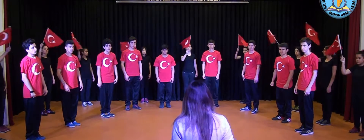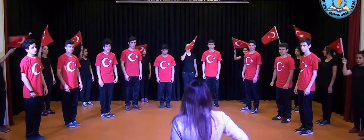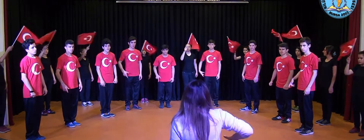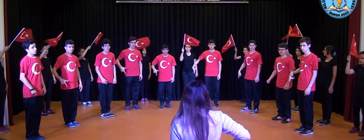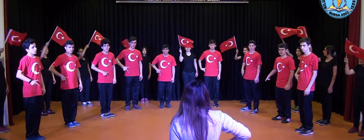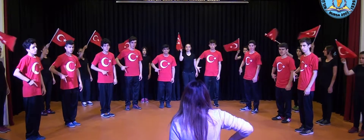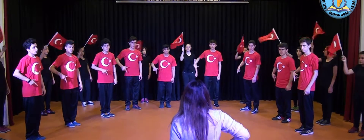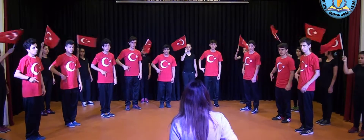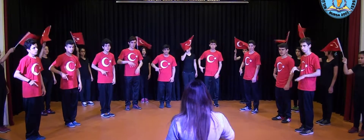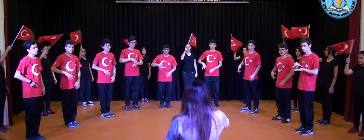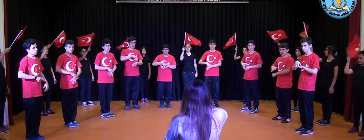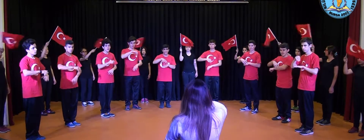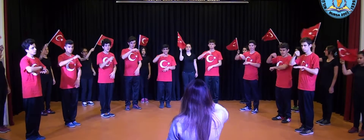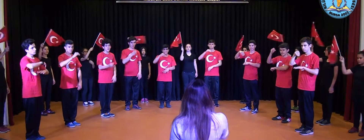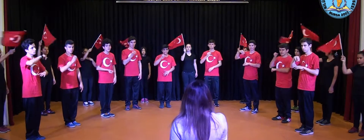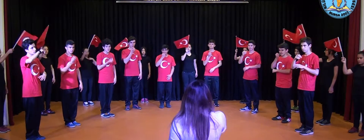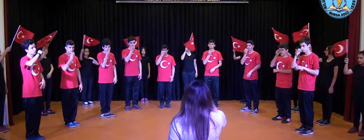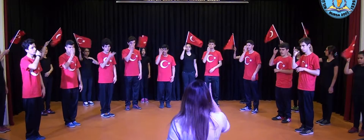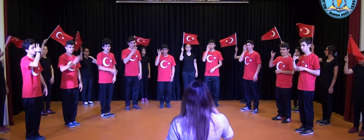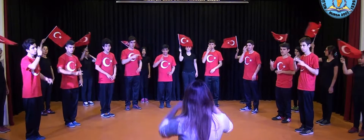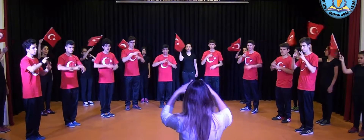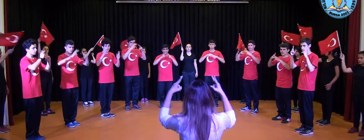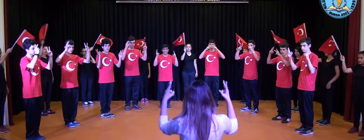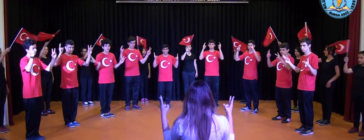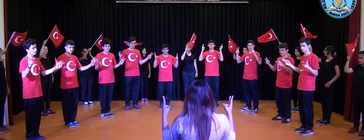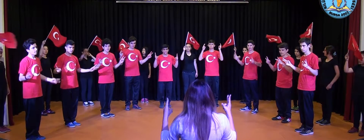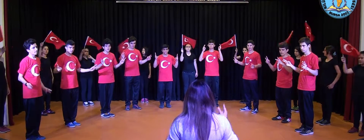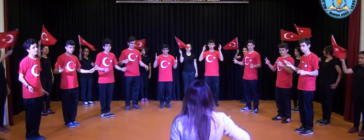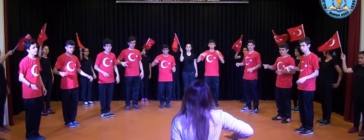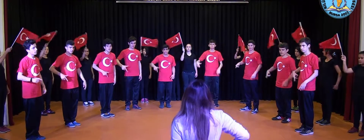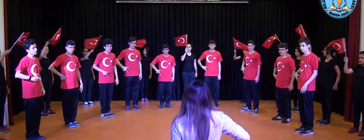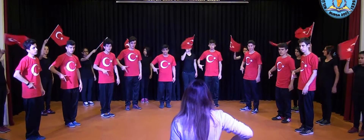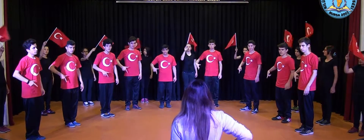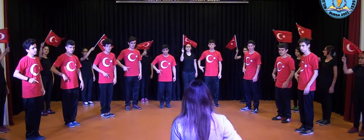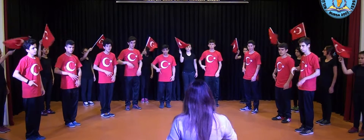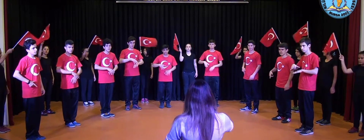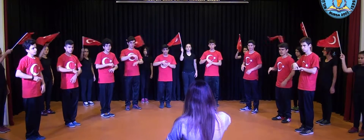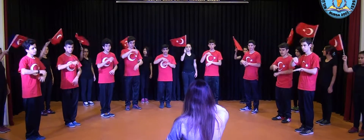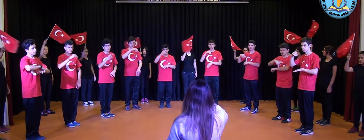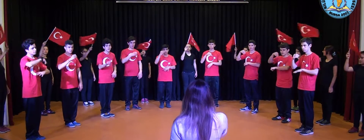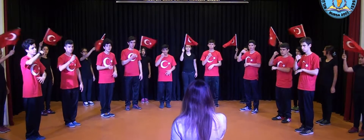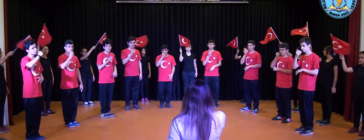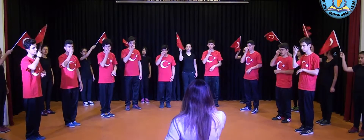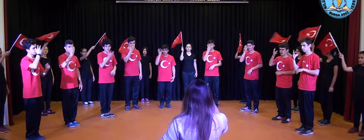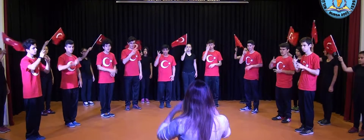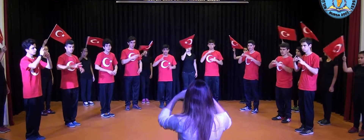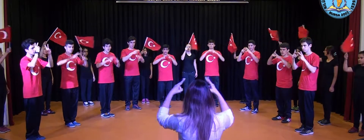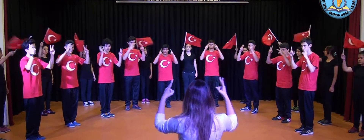İzmir'in dağlarında Çiçekler açar İzmir'in dağlarında Çiçekler